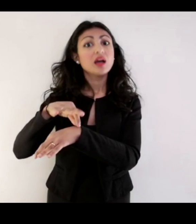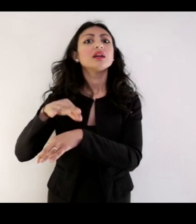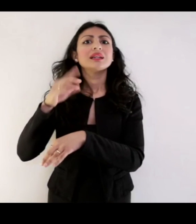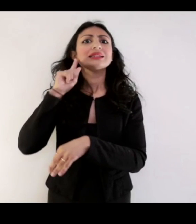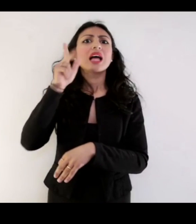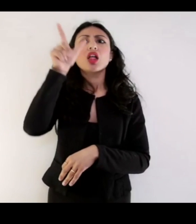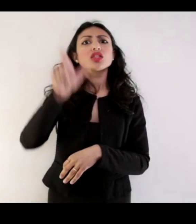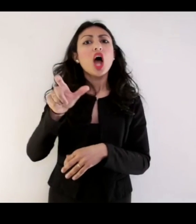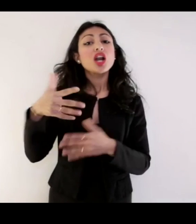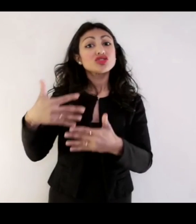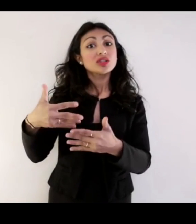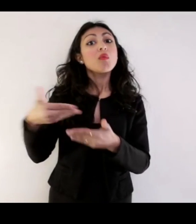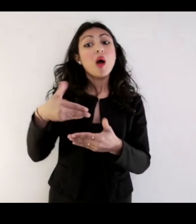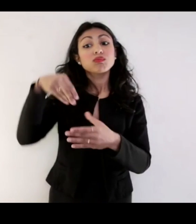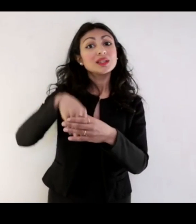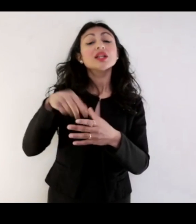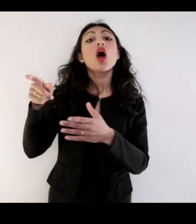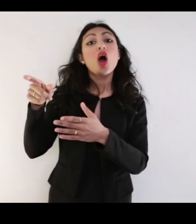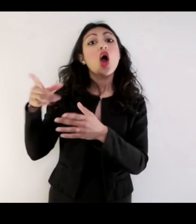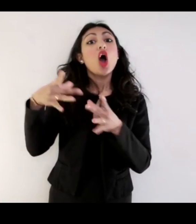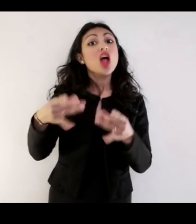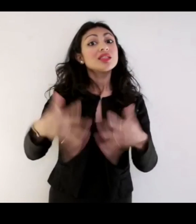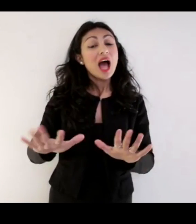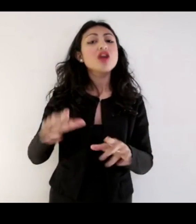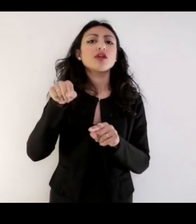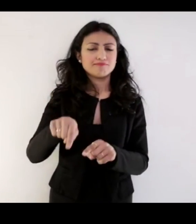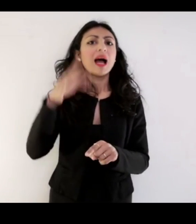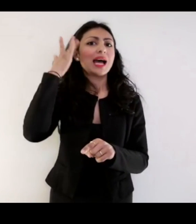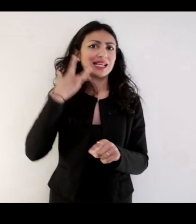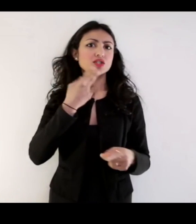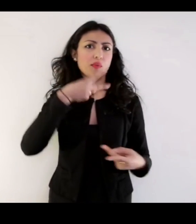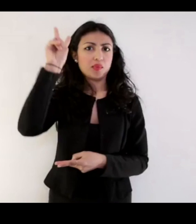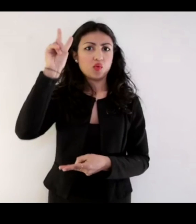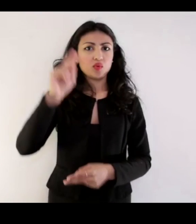per la donna in gravidanza e il suo bambino, non così per questo virus.